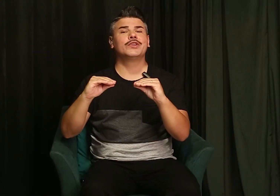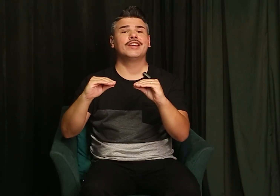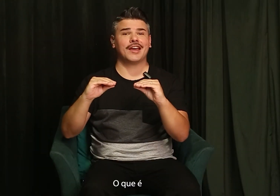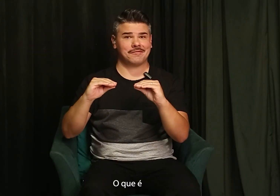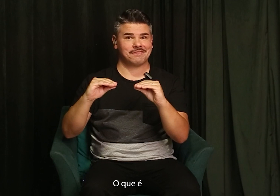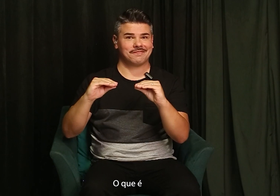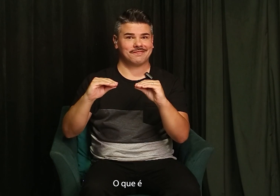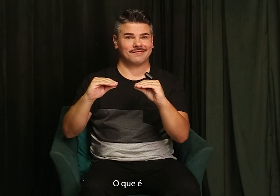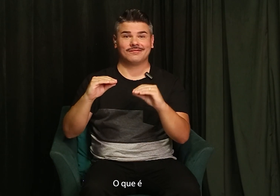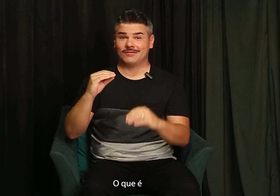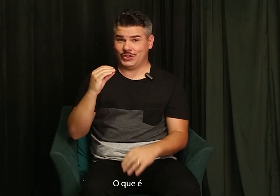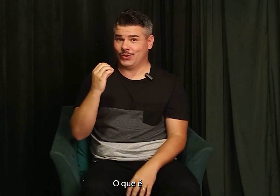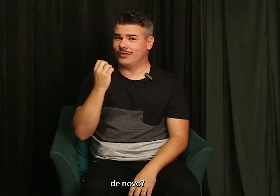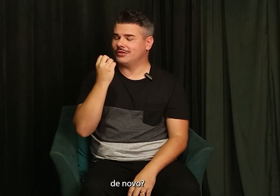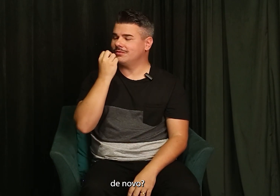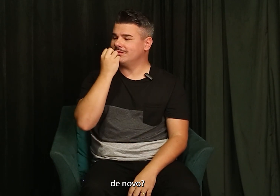O que é? De novo?